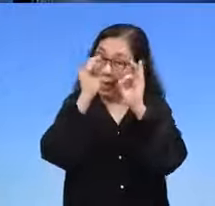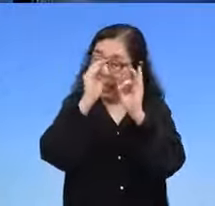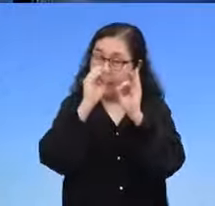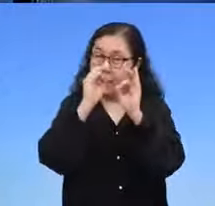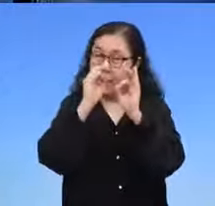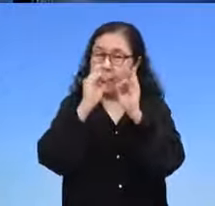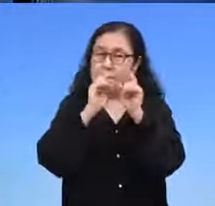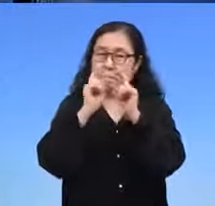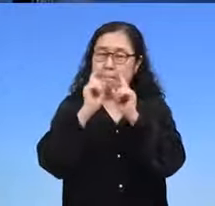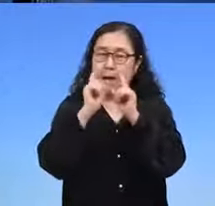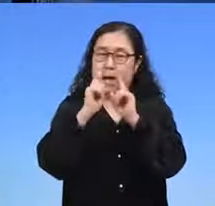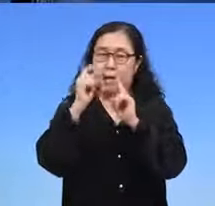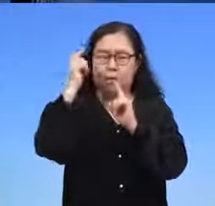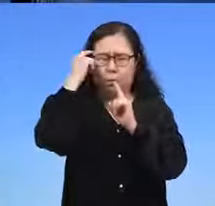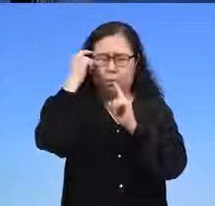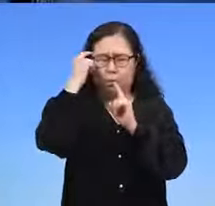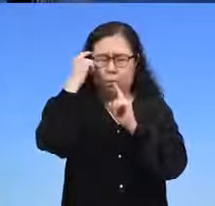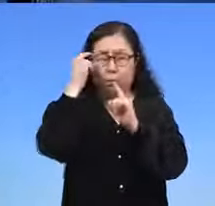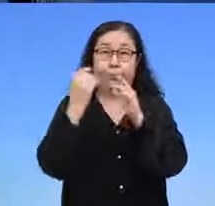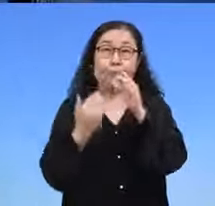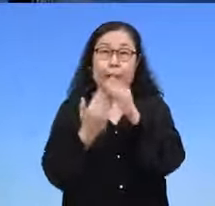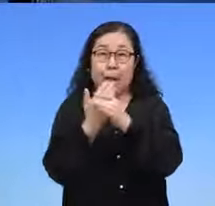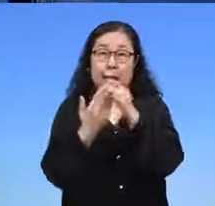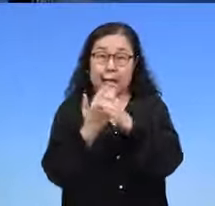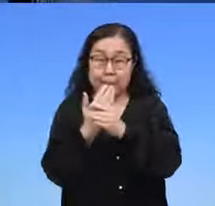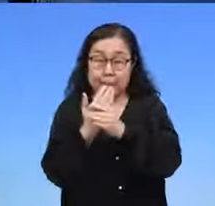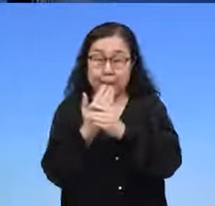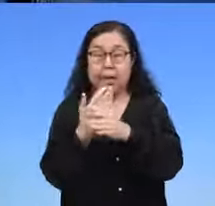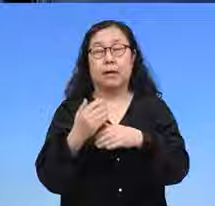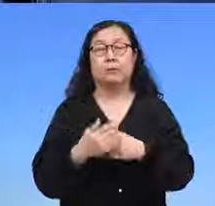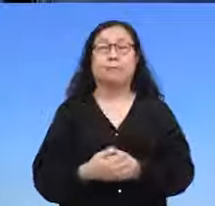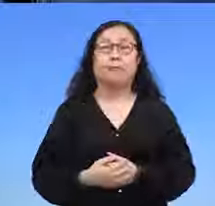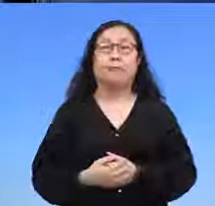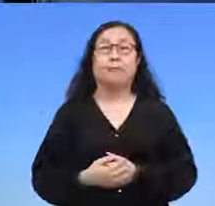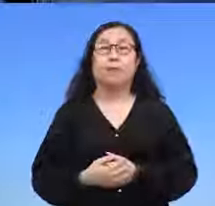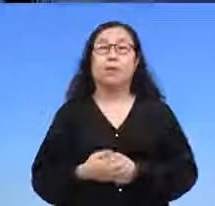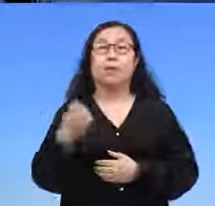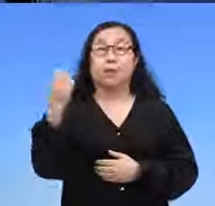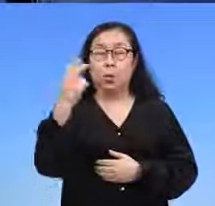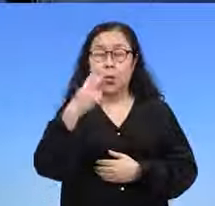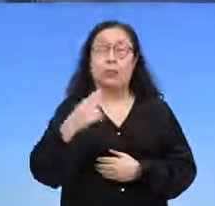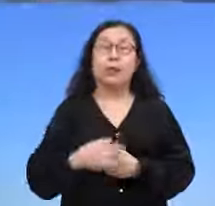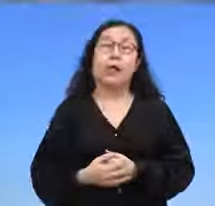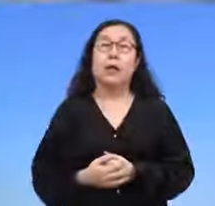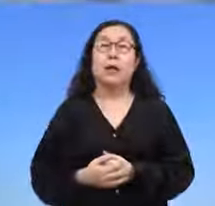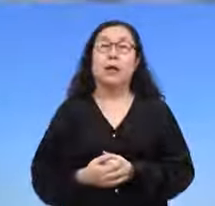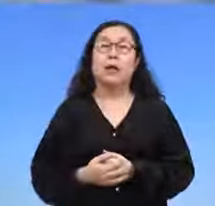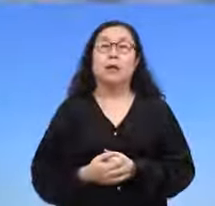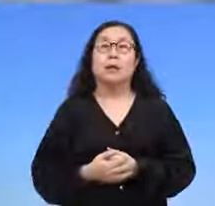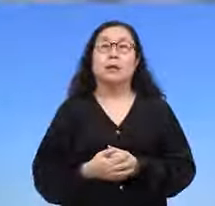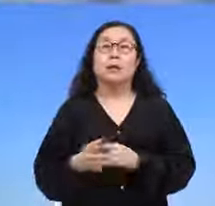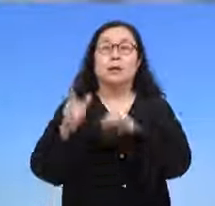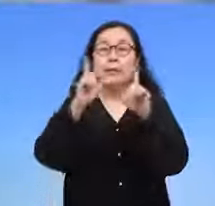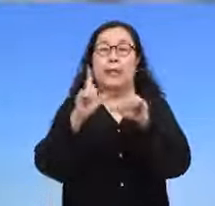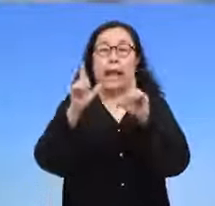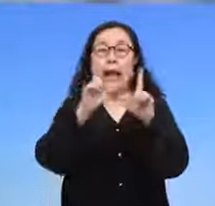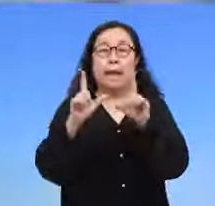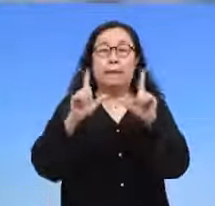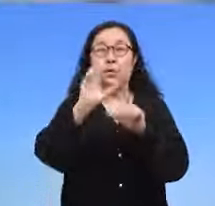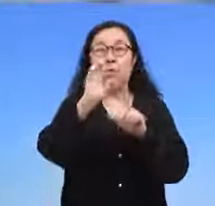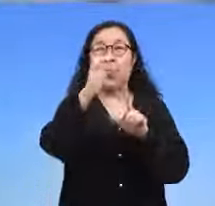참 맴도는 그런 시간들을 가지고 있고요. 또 그런가 하면은